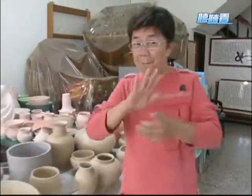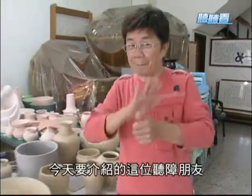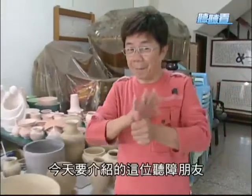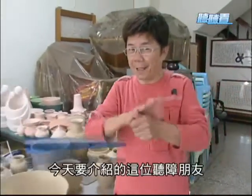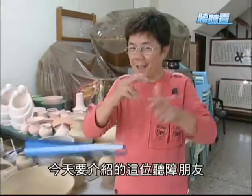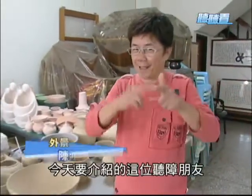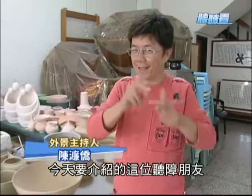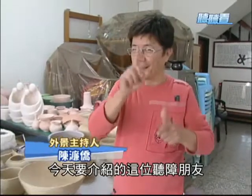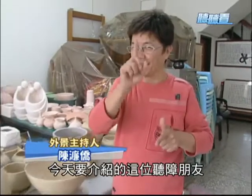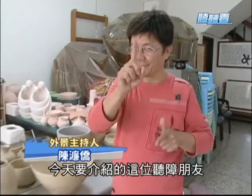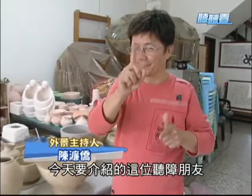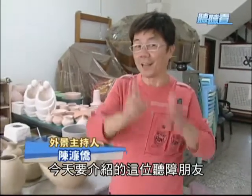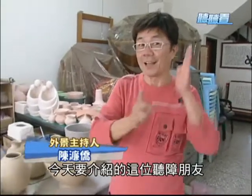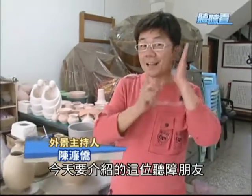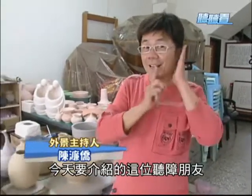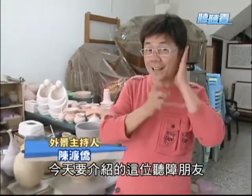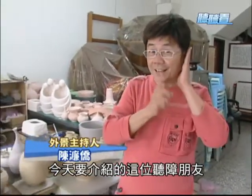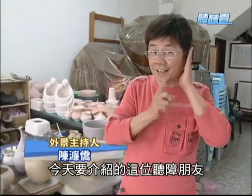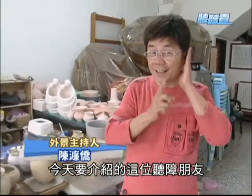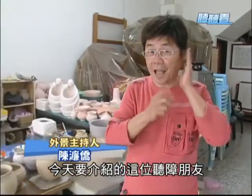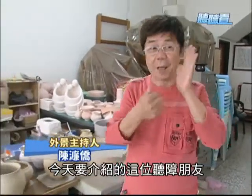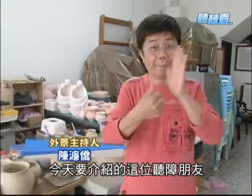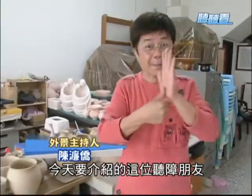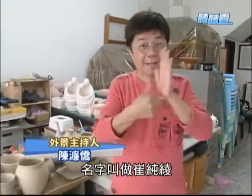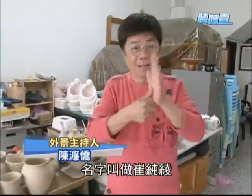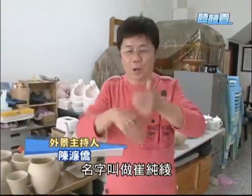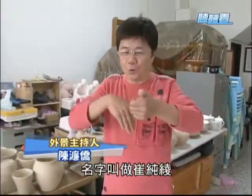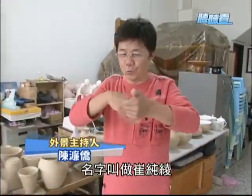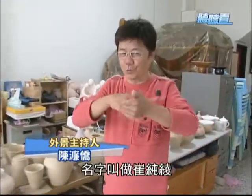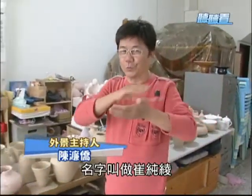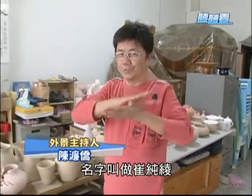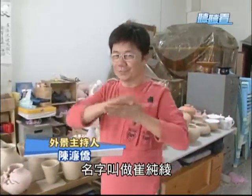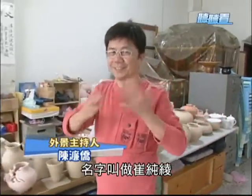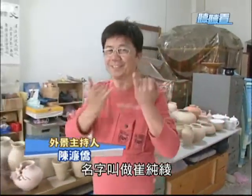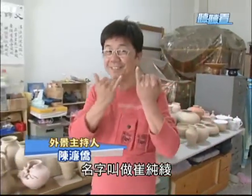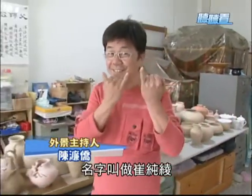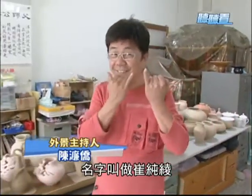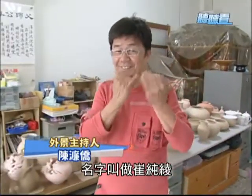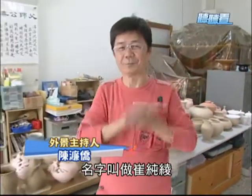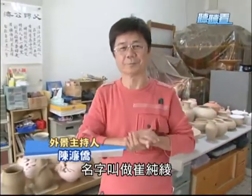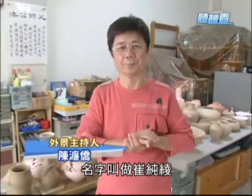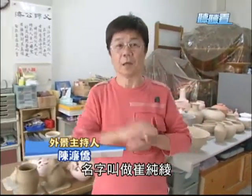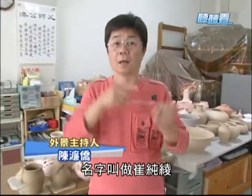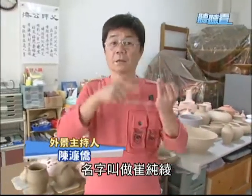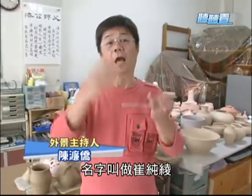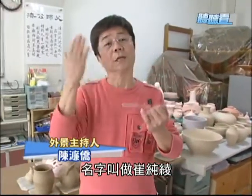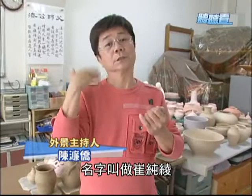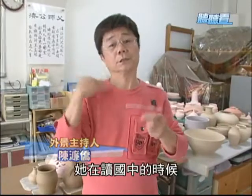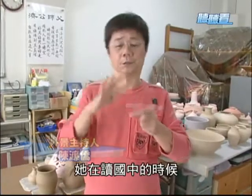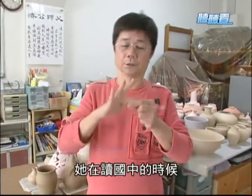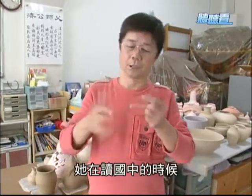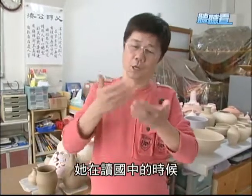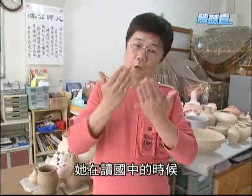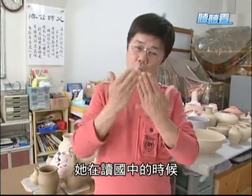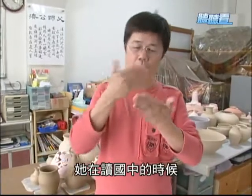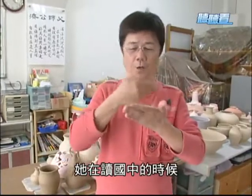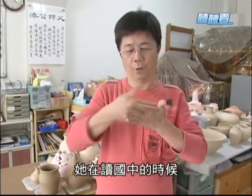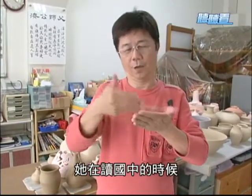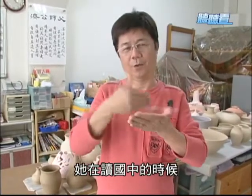今天要介绍的这位厅长朋友呢，名字叫做崔纯林。他在读国中的时候啊，